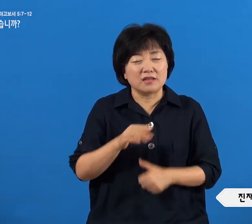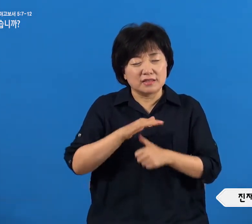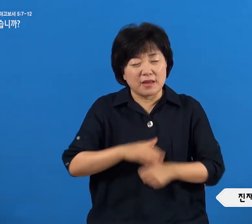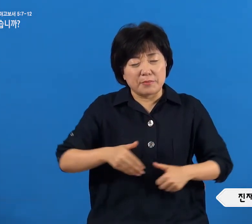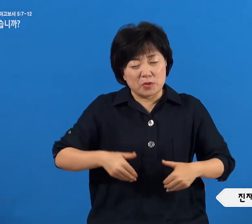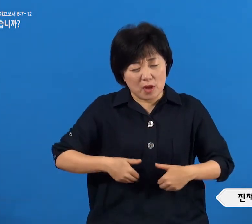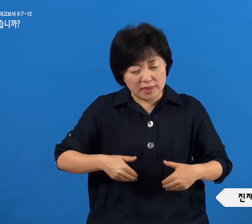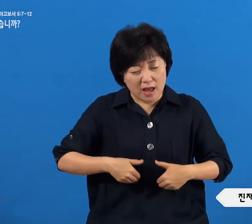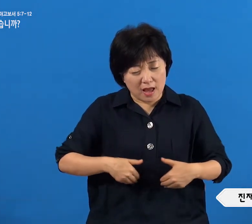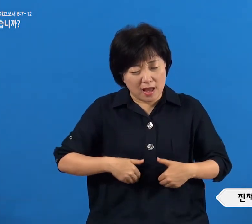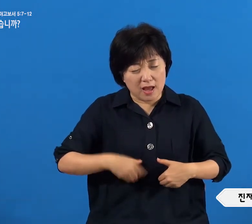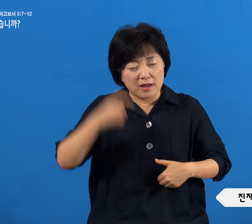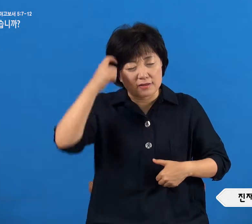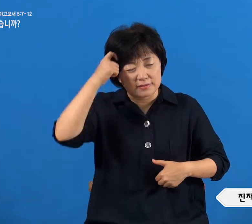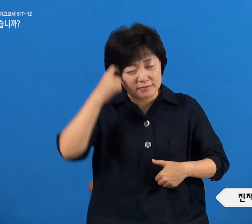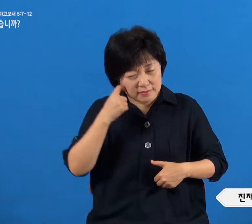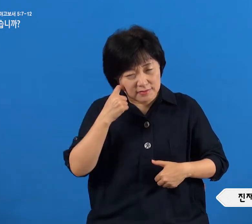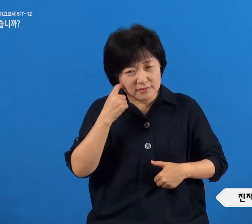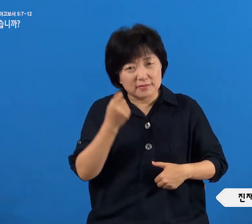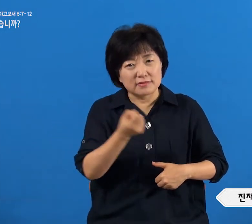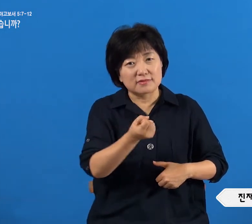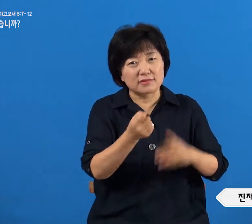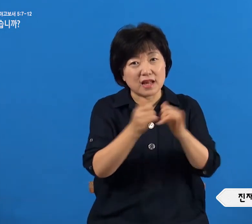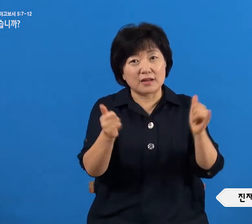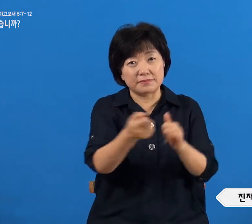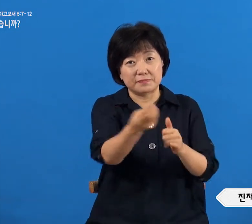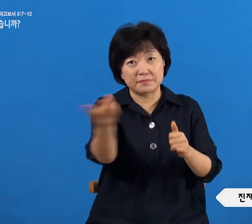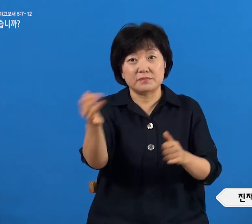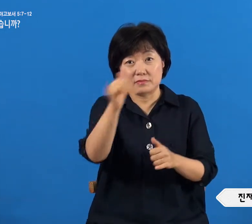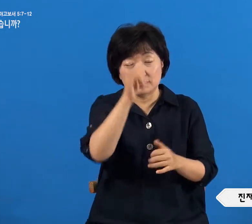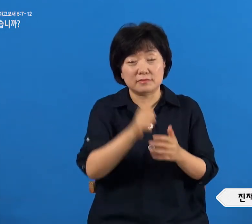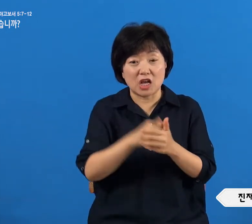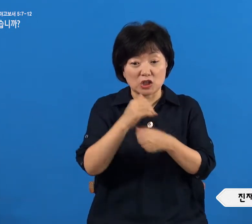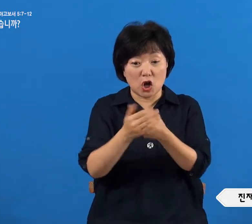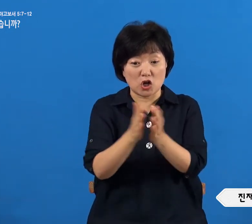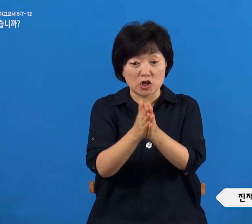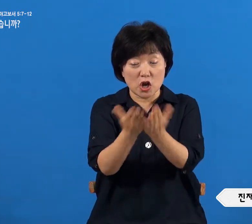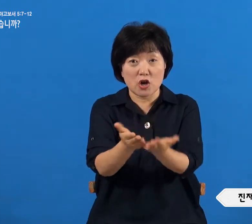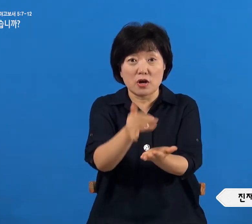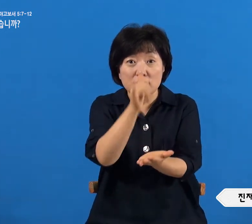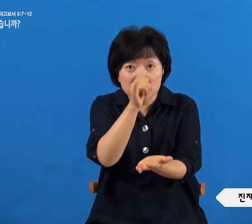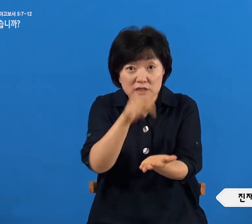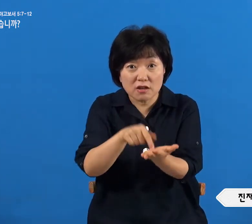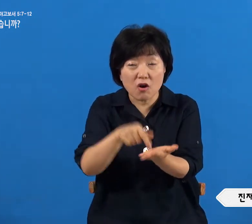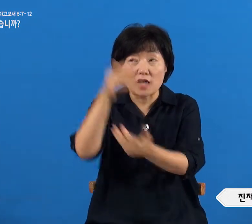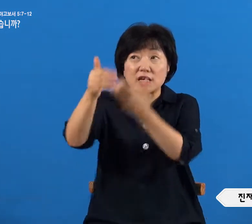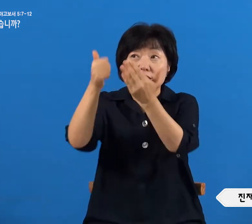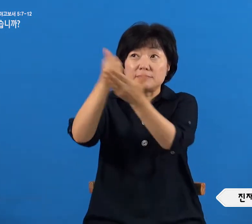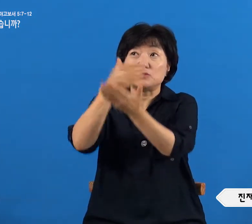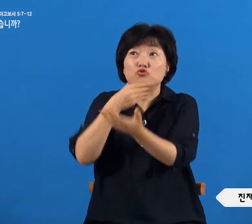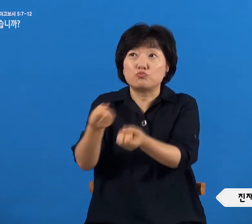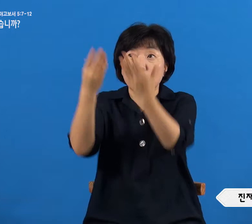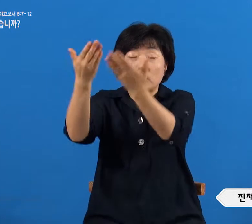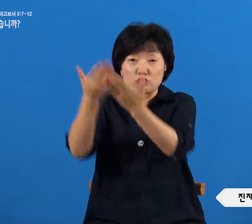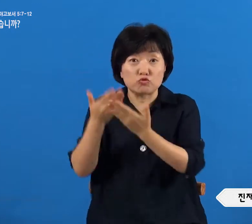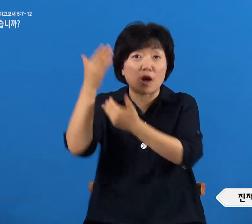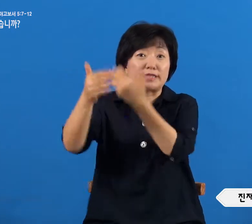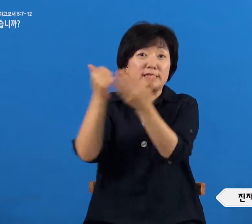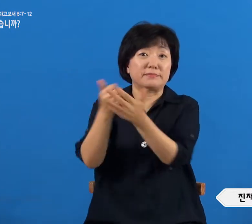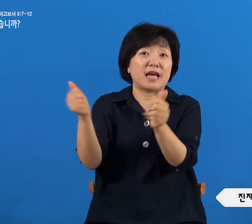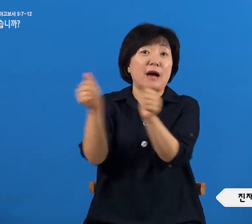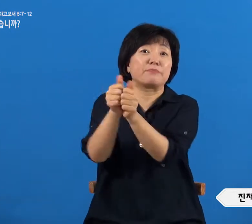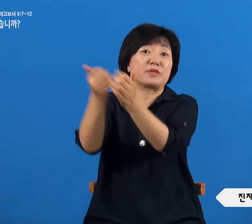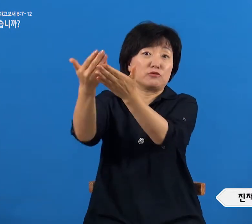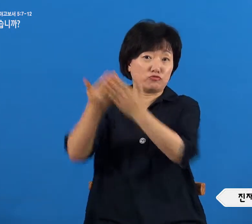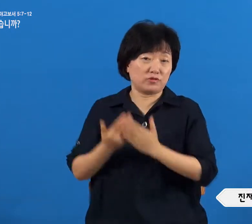있는지 모르겠습니다. 오늘 성경은 말씀합니다. 하나님께서 축복하시고 하나님께서 함께 하시겠다고 말씀합니다. 오늘